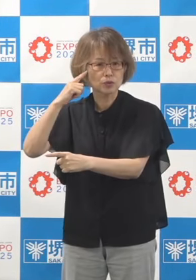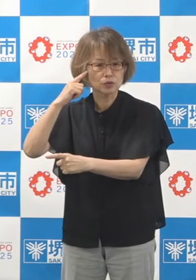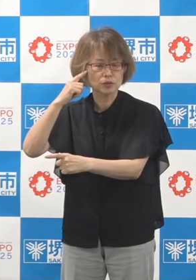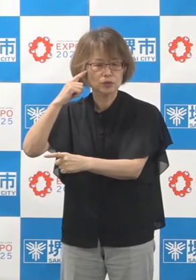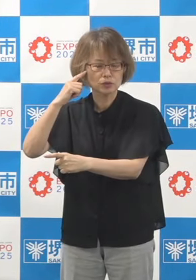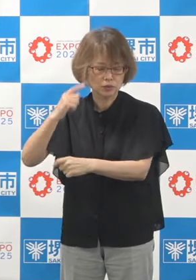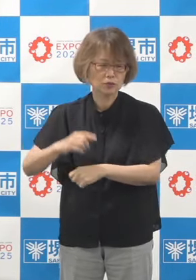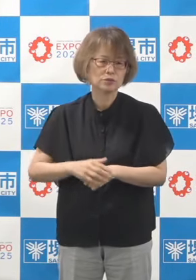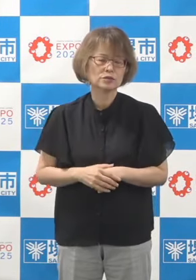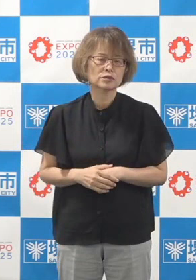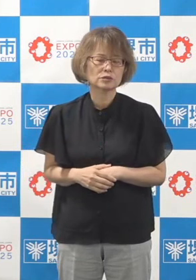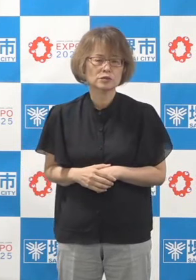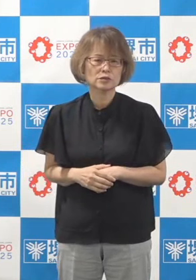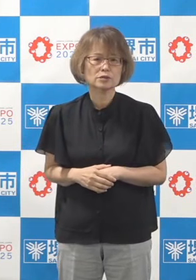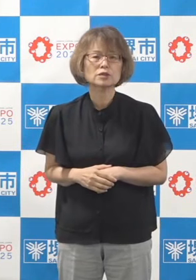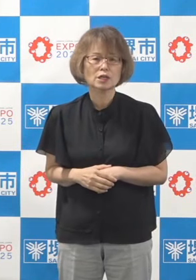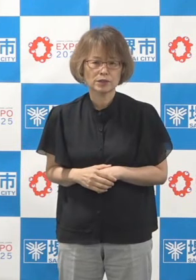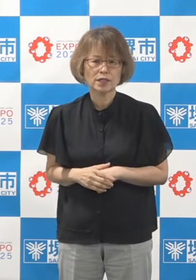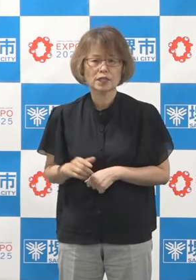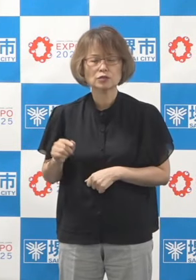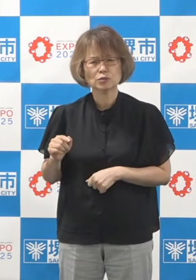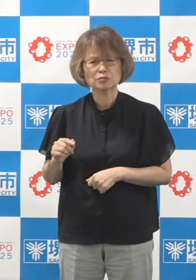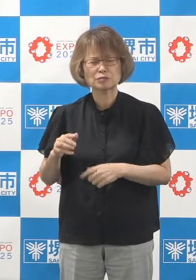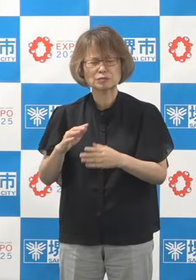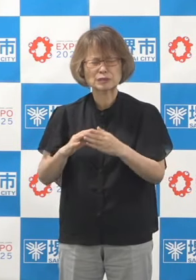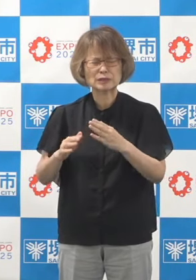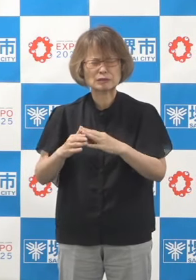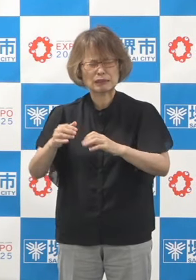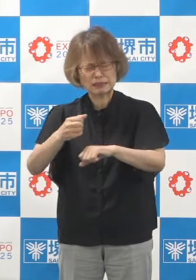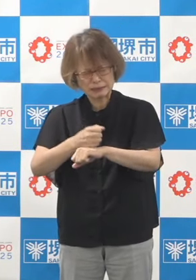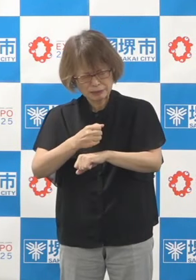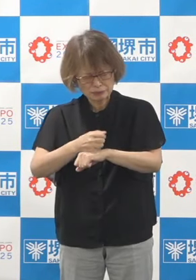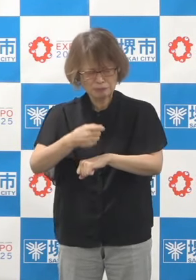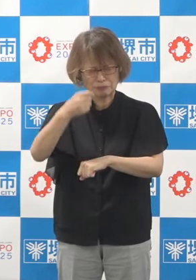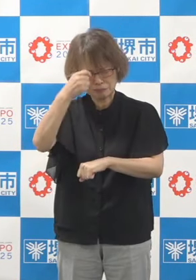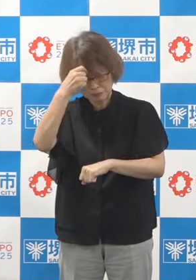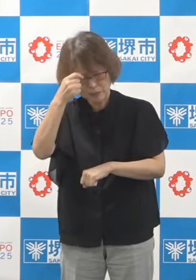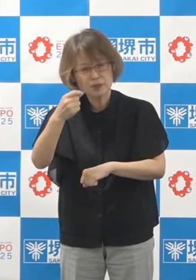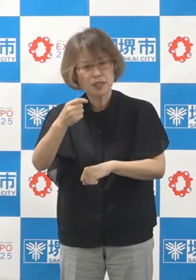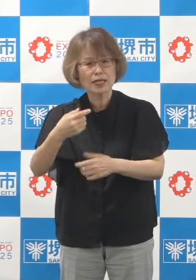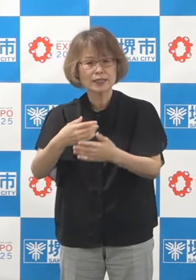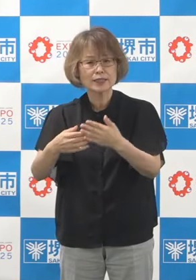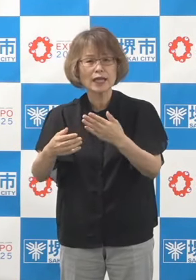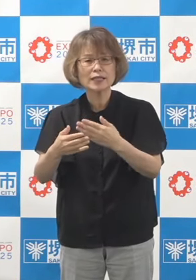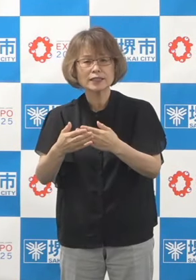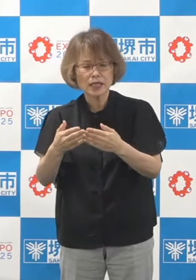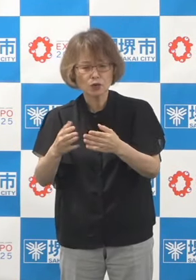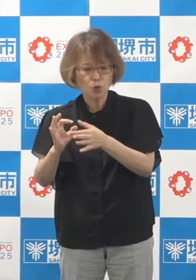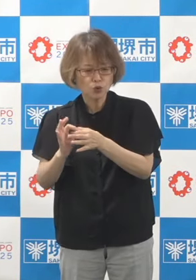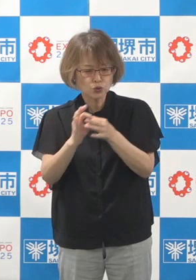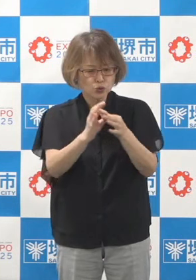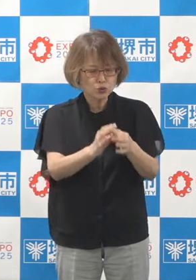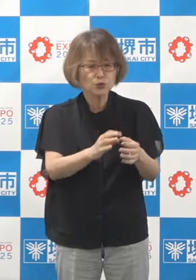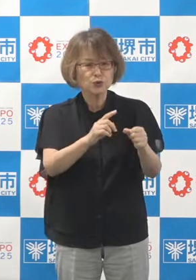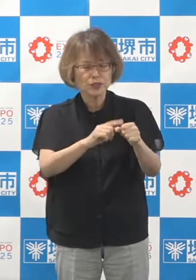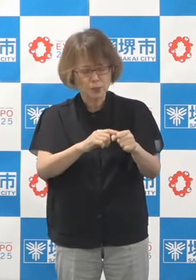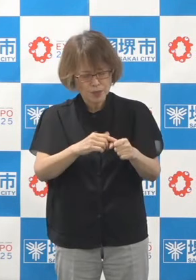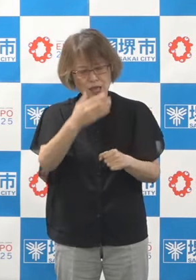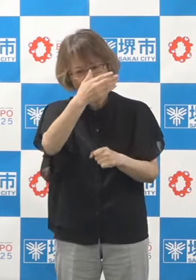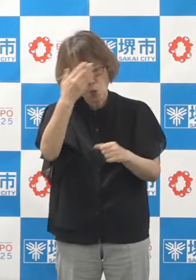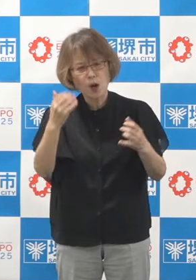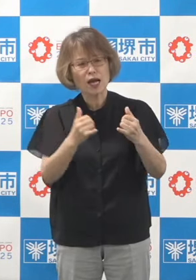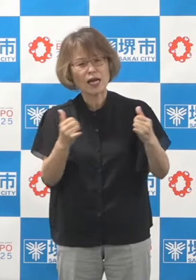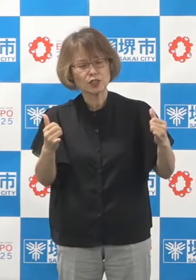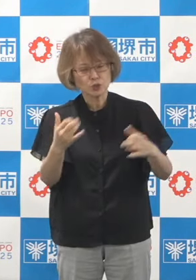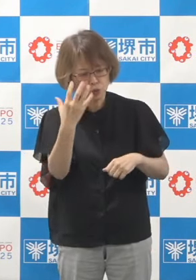その戦争の悲惨な体験を語り継ぐために 若い方々にぜひ関心を持っていただいて、